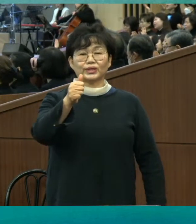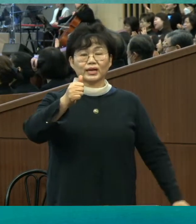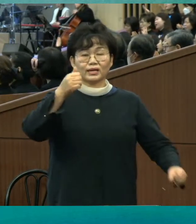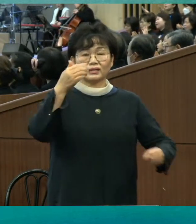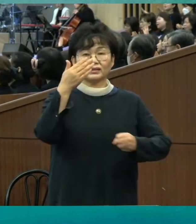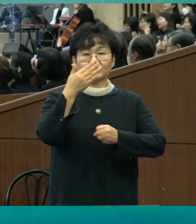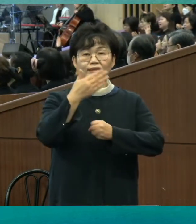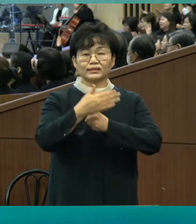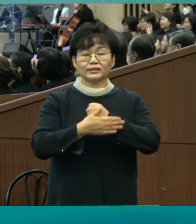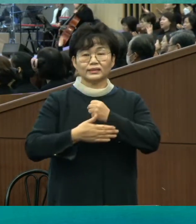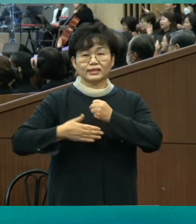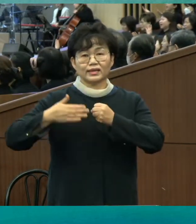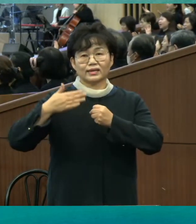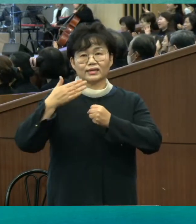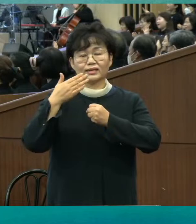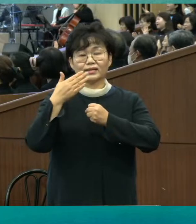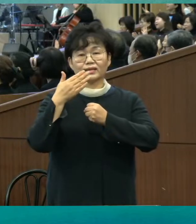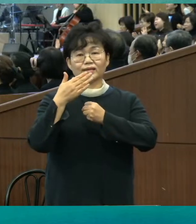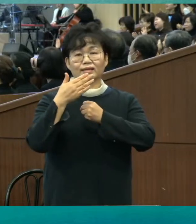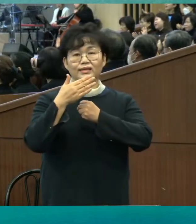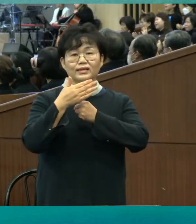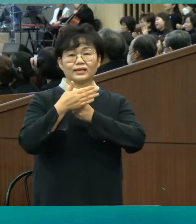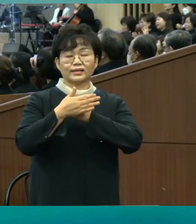주의 은혜